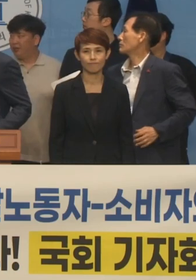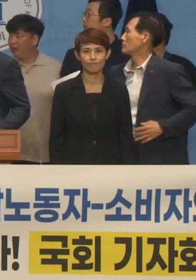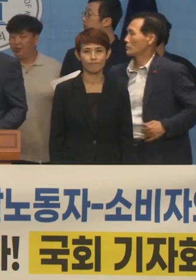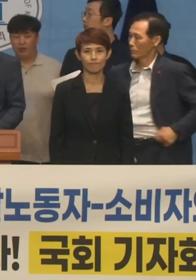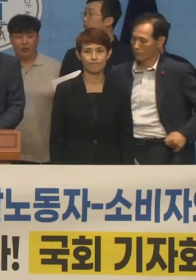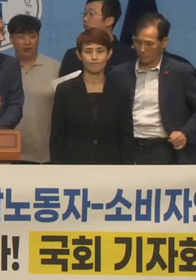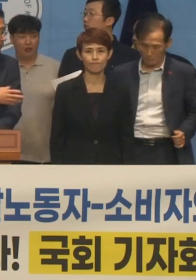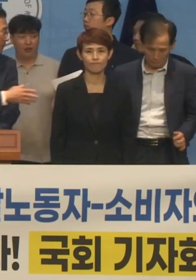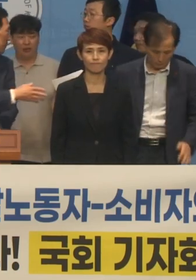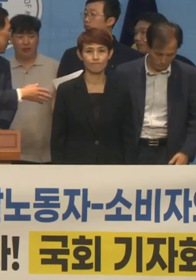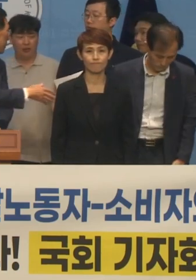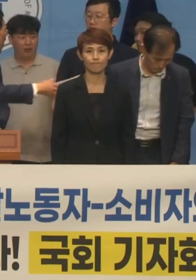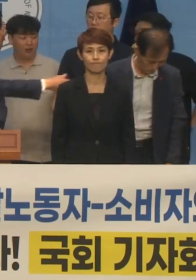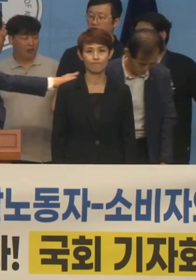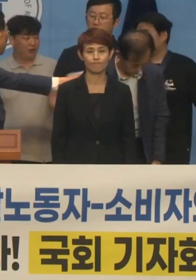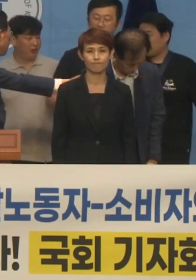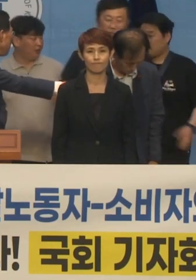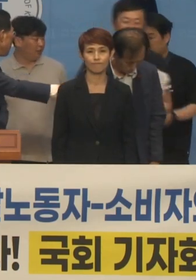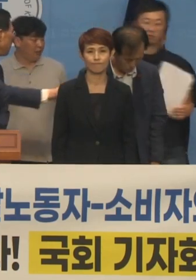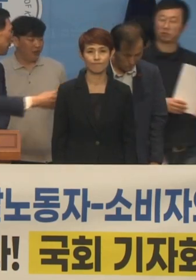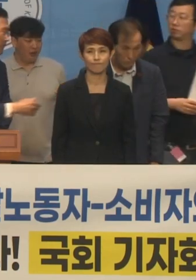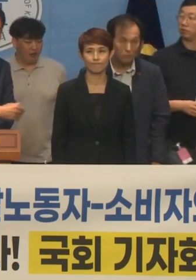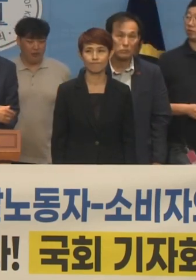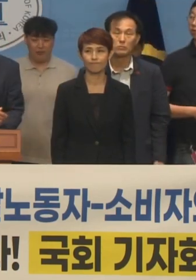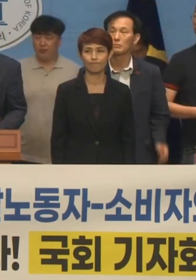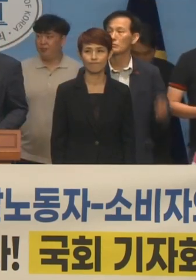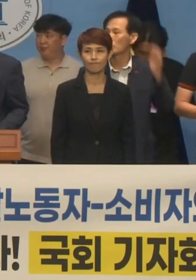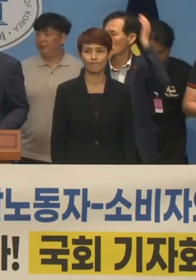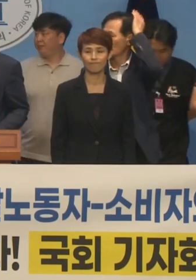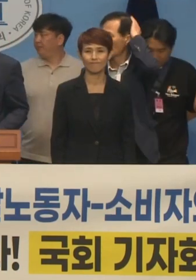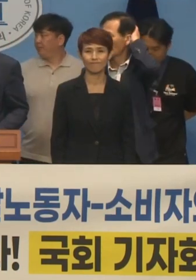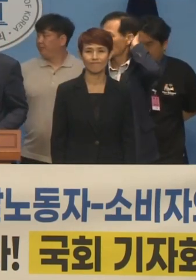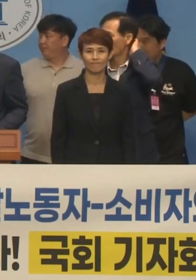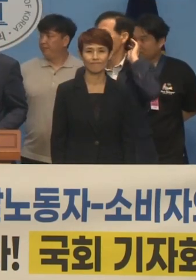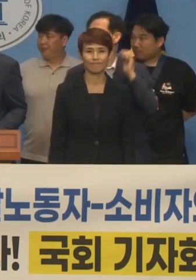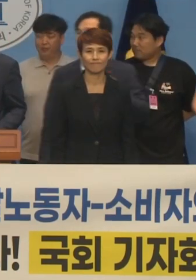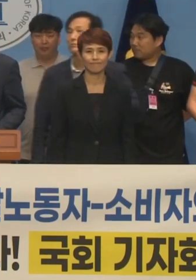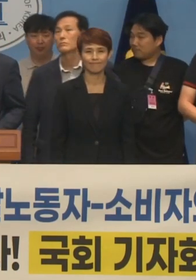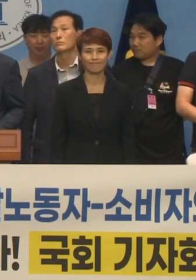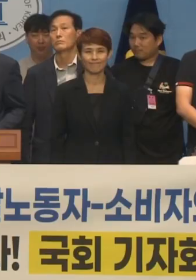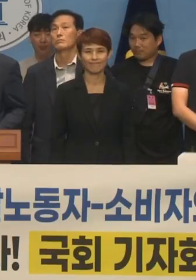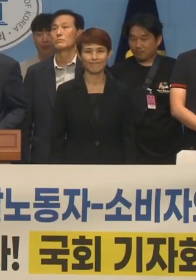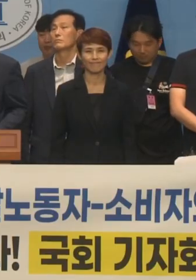옆으로도 이렇게 좀 서시면 이쪽으로 좀 옆으로. 아, 네.